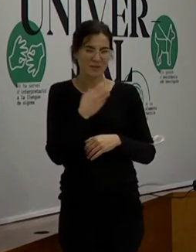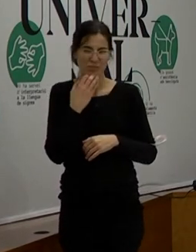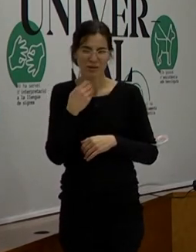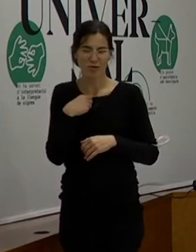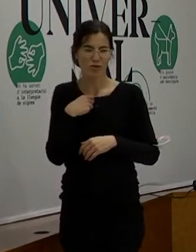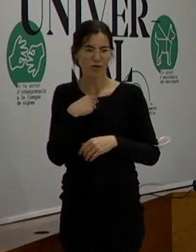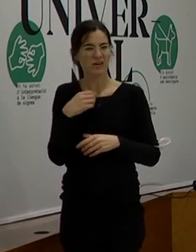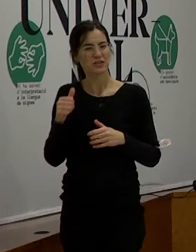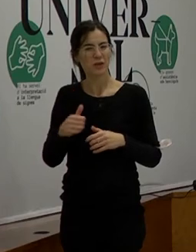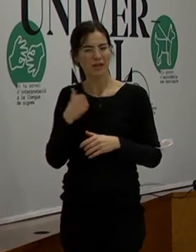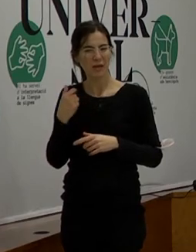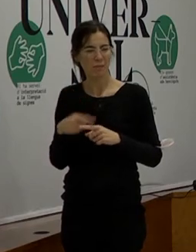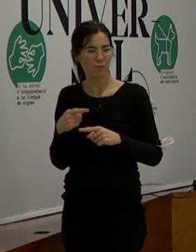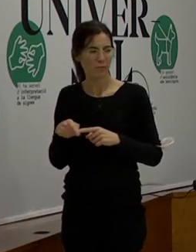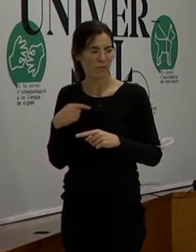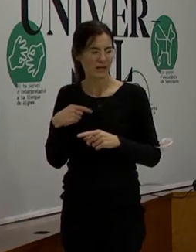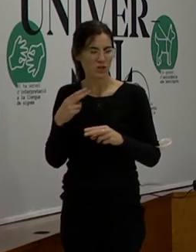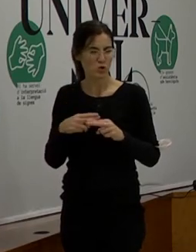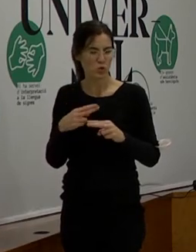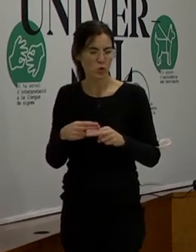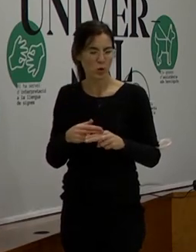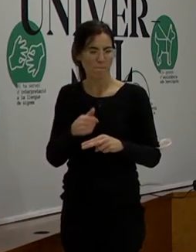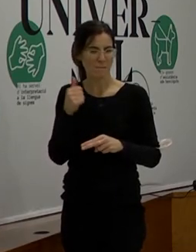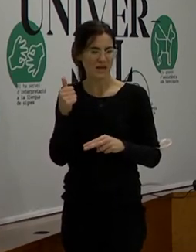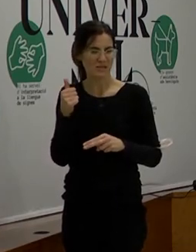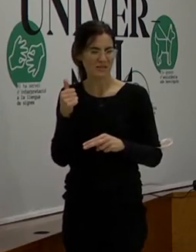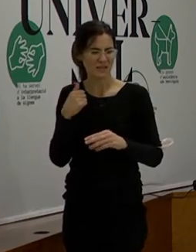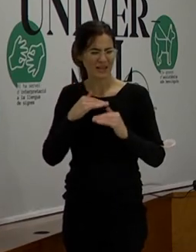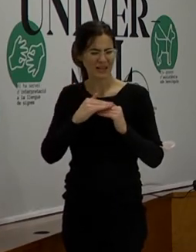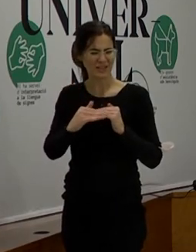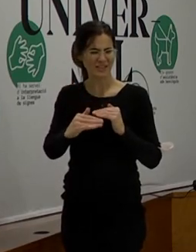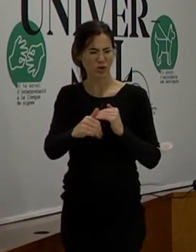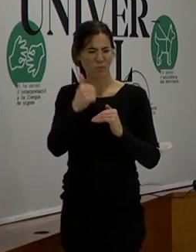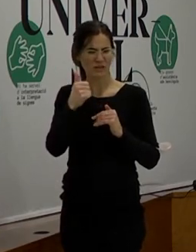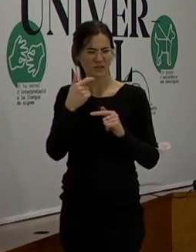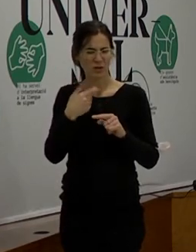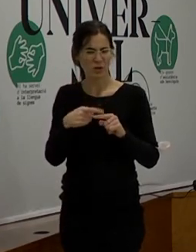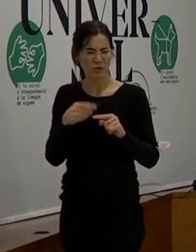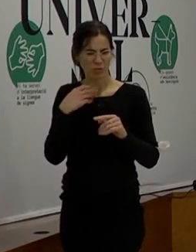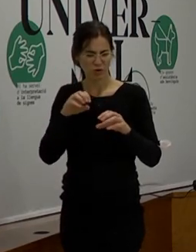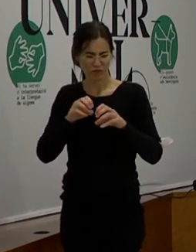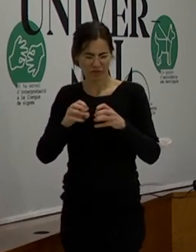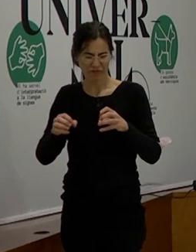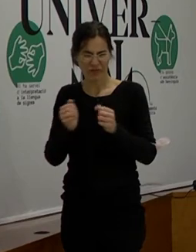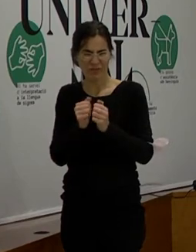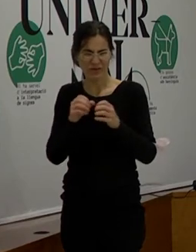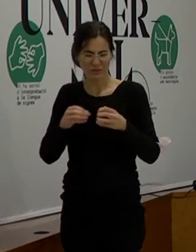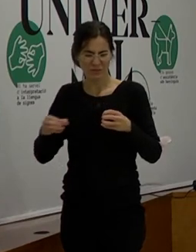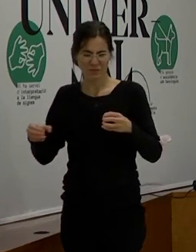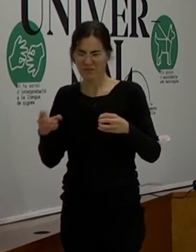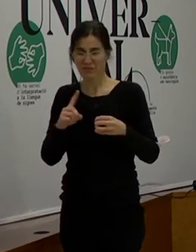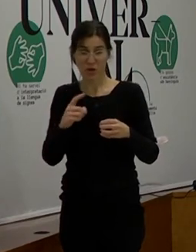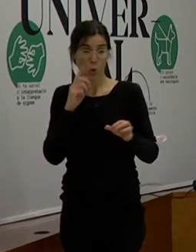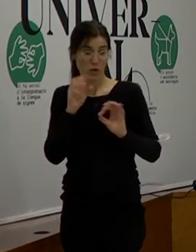que casualitat, perquè és més duro i liso. No se me ocurre ir per el adoquinado. I encara que aquest